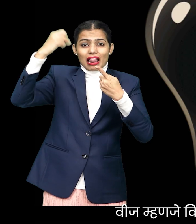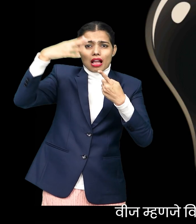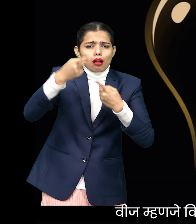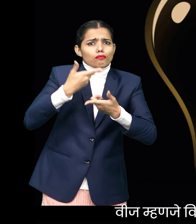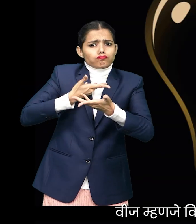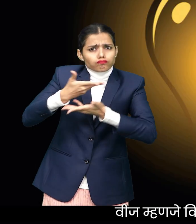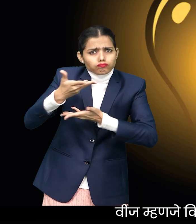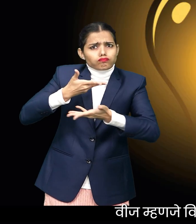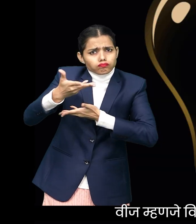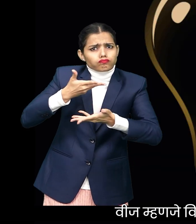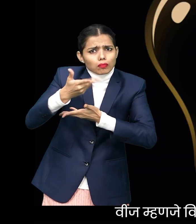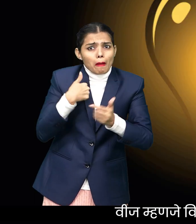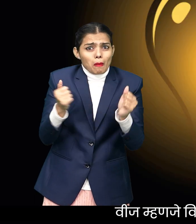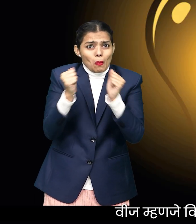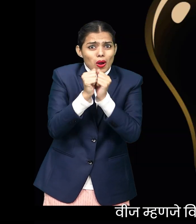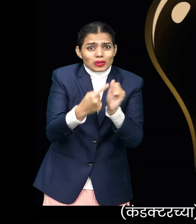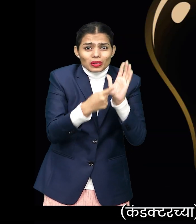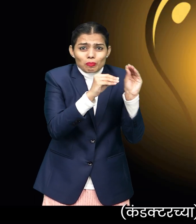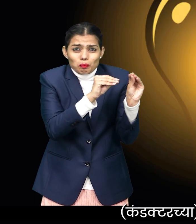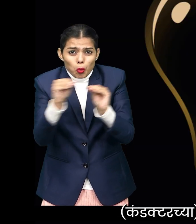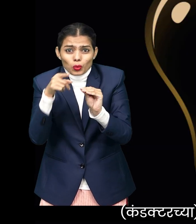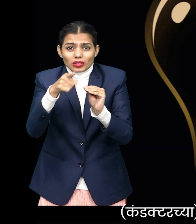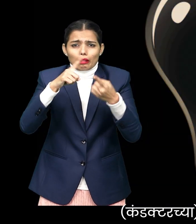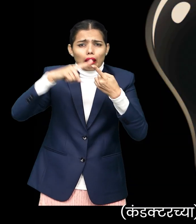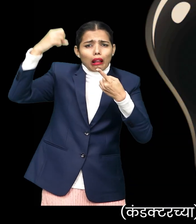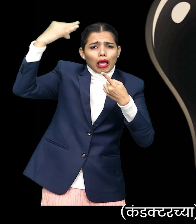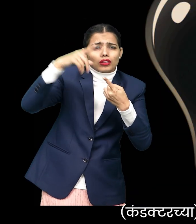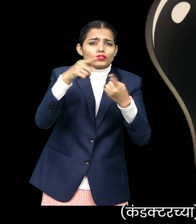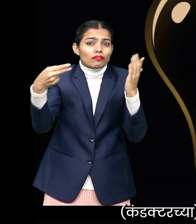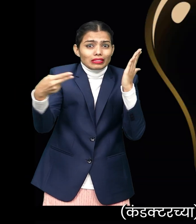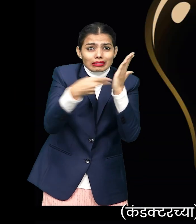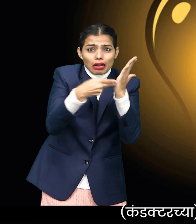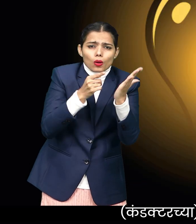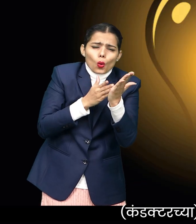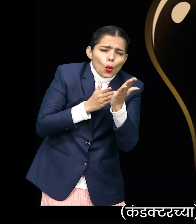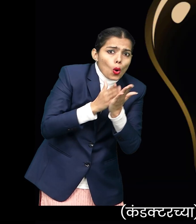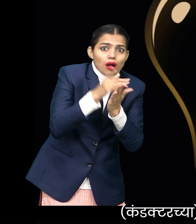वीज म्हणजे विद्युत भारांचा एका वाहकाच्या कंडक्टरच्या माध्यमातून होणारा प्रवाह.